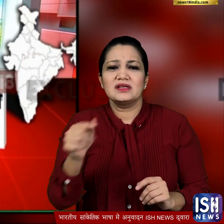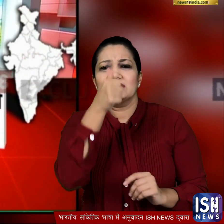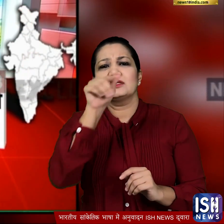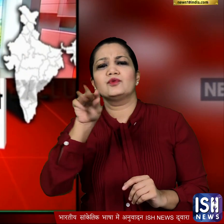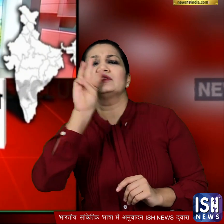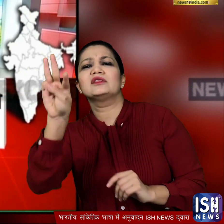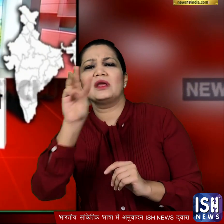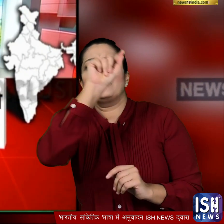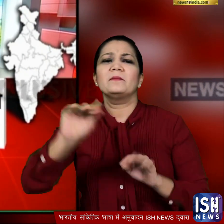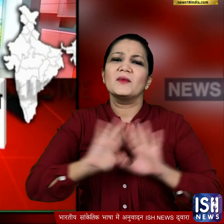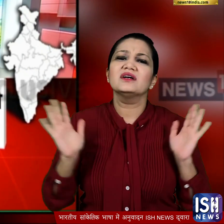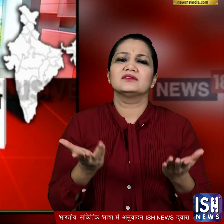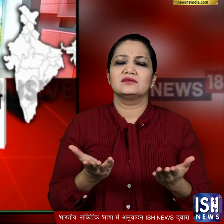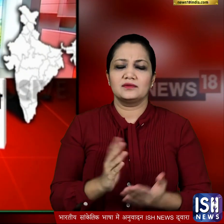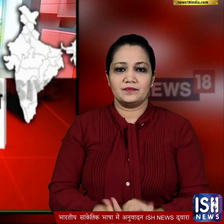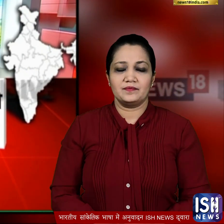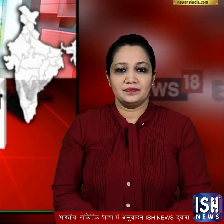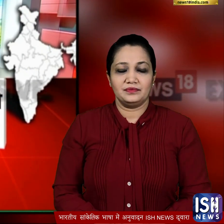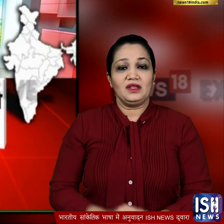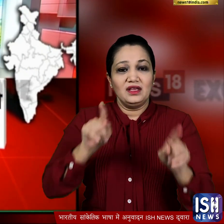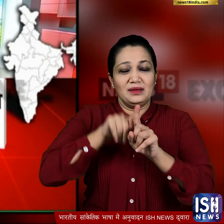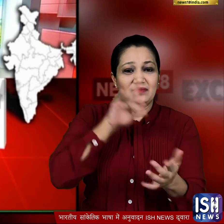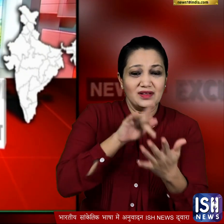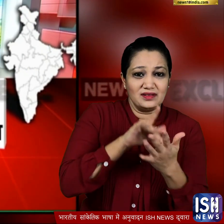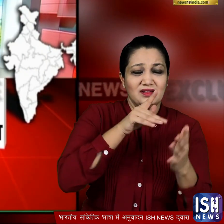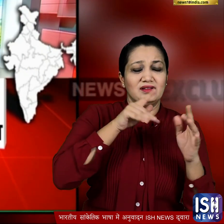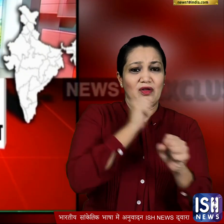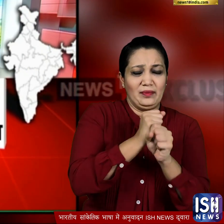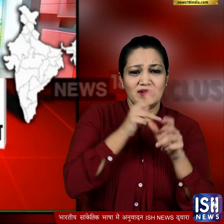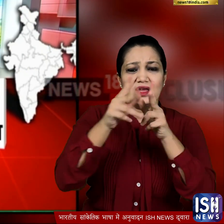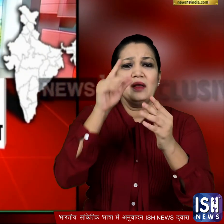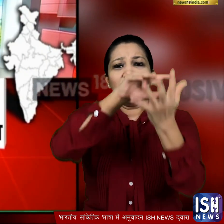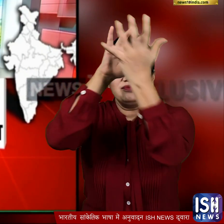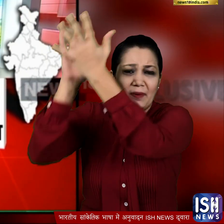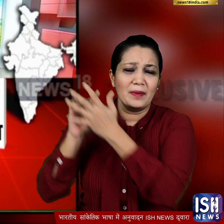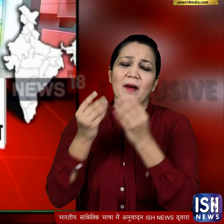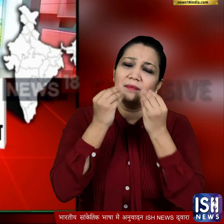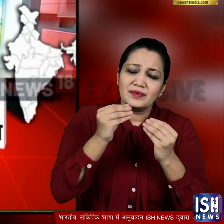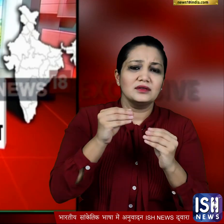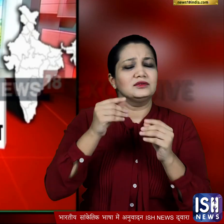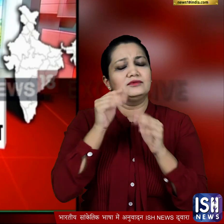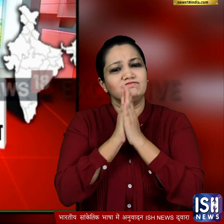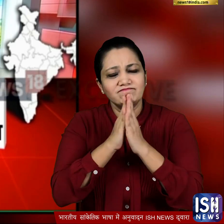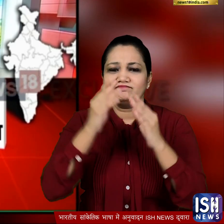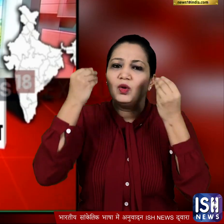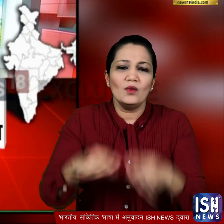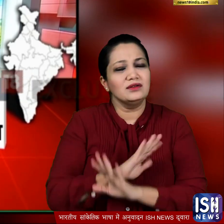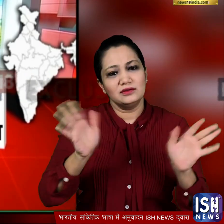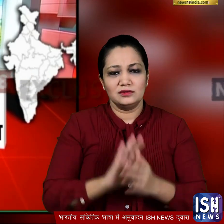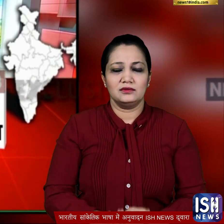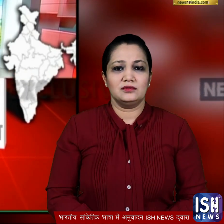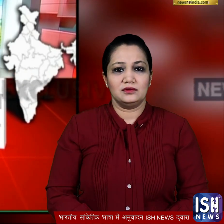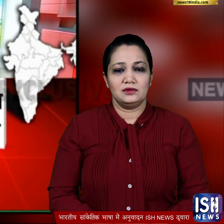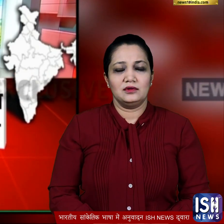6.3% की तुलना में बहुत ज्यादा बताया। यही वजह रही कि केंद्र को इन राज्यों से टीके की बर्बादी रोकने की अपील करनी पड़ी,